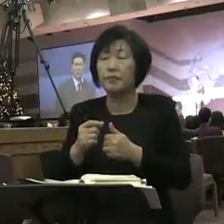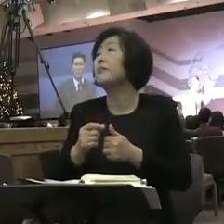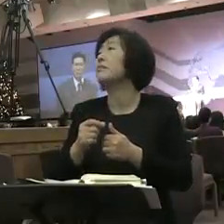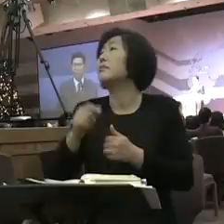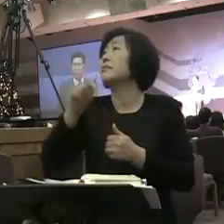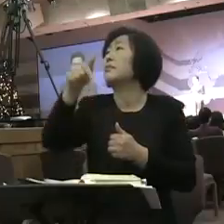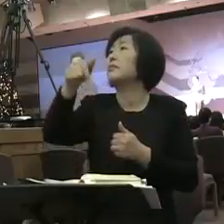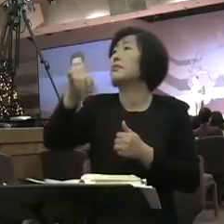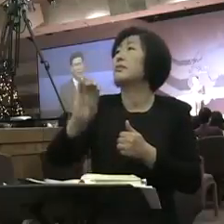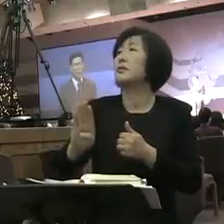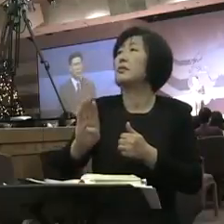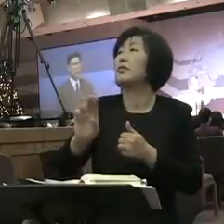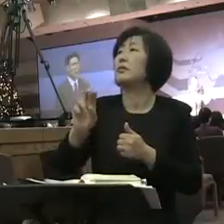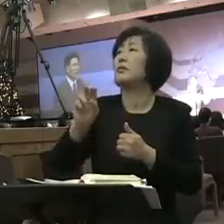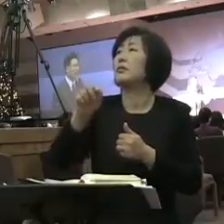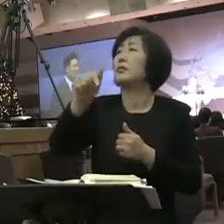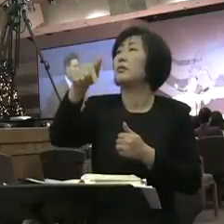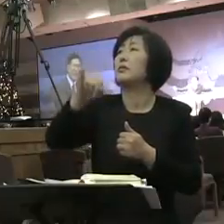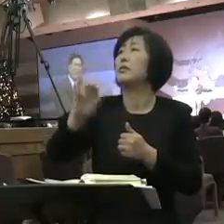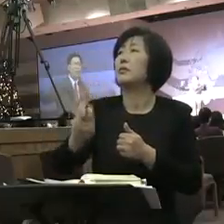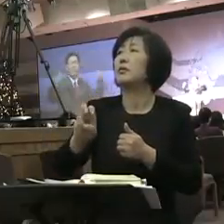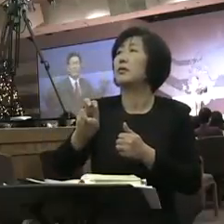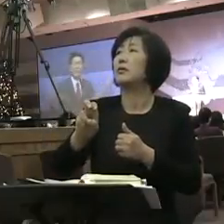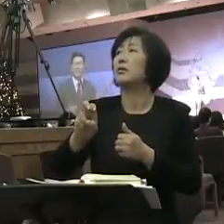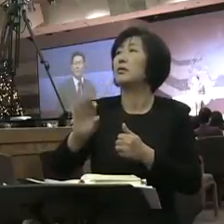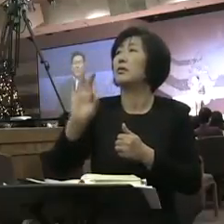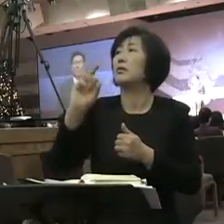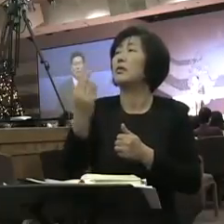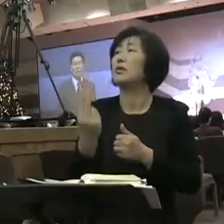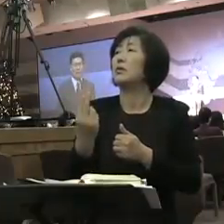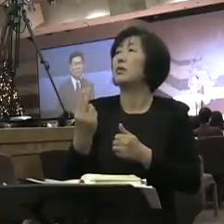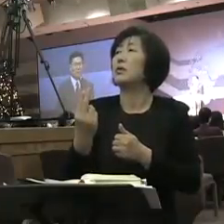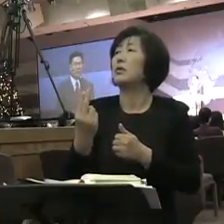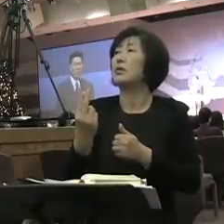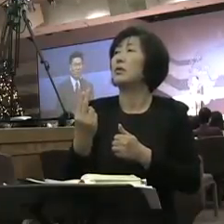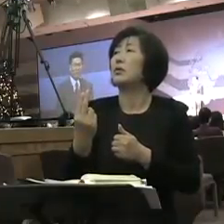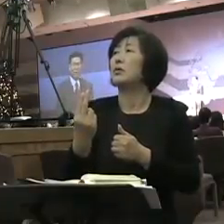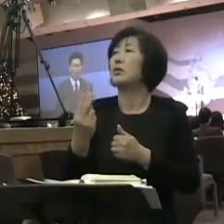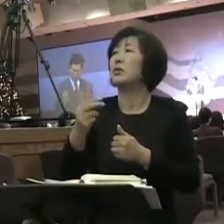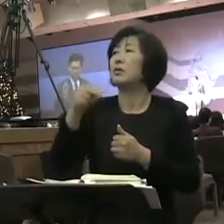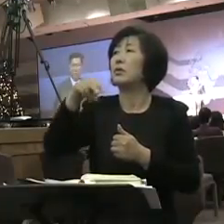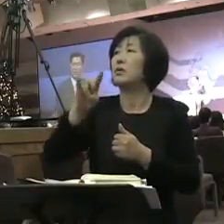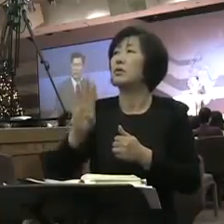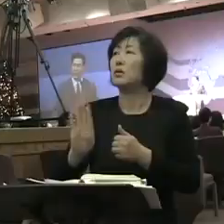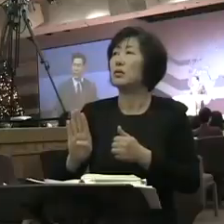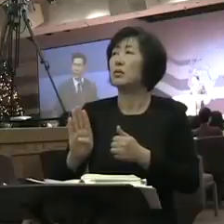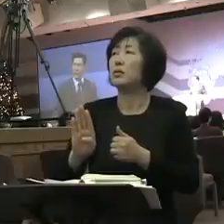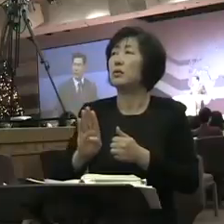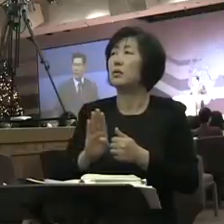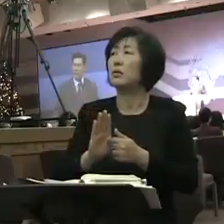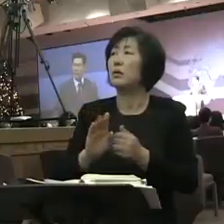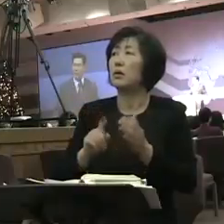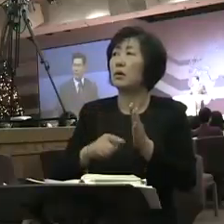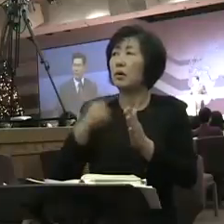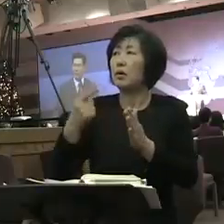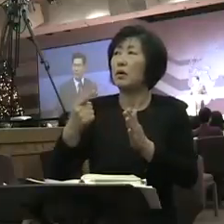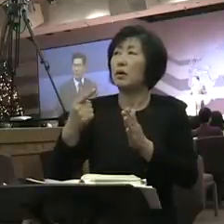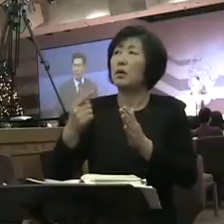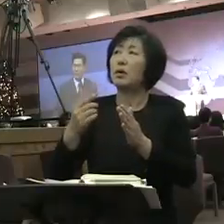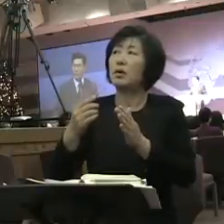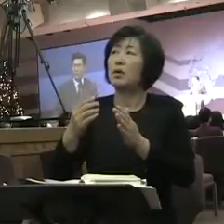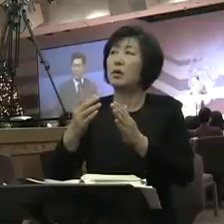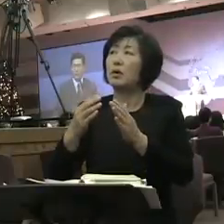김효생 목사님 이 TV로서 완전히 100개의 눈이 자기를 쳐다보는 그런 그 삶을 살았다고 하지만 선교사도 마찬가지예요.